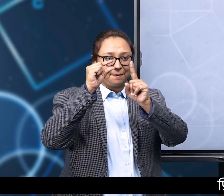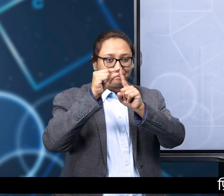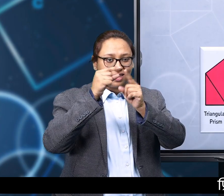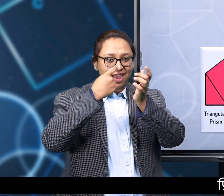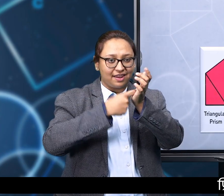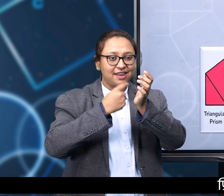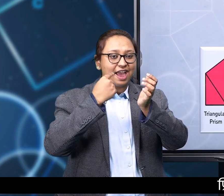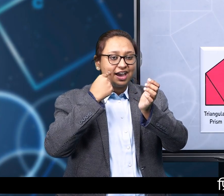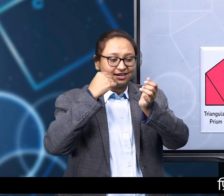प्रिझम.